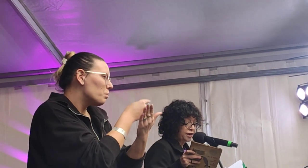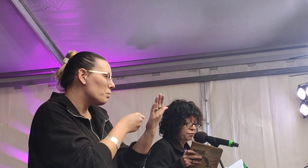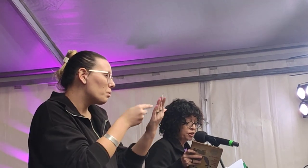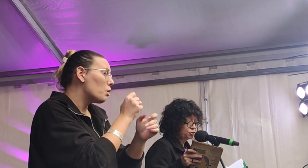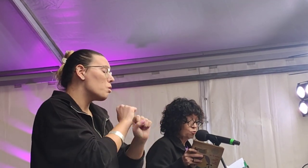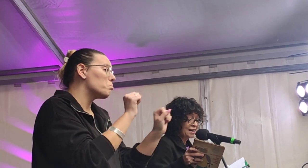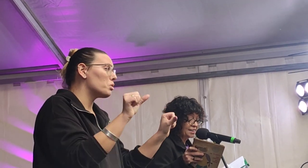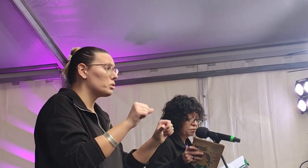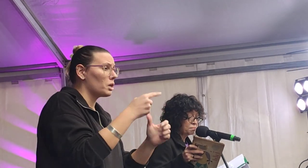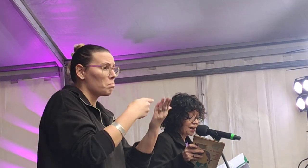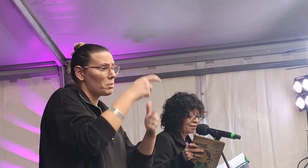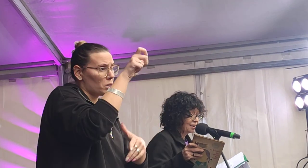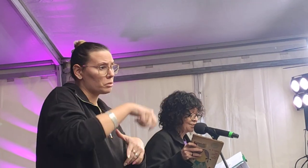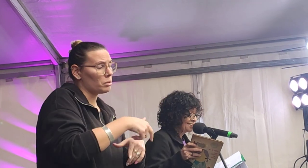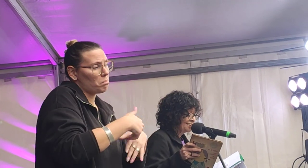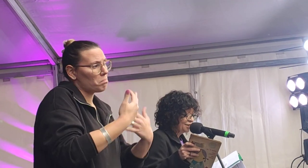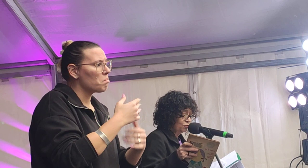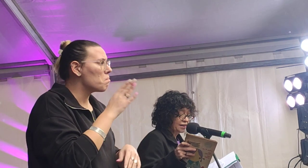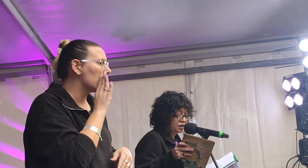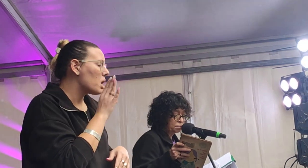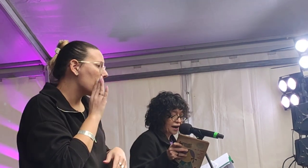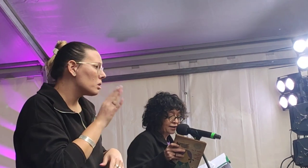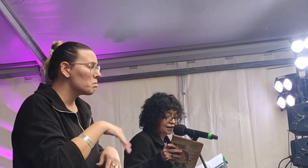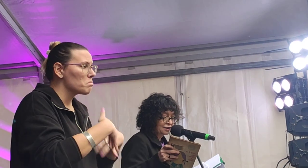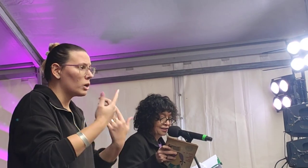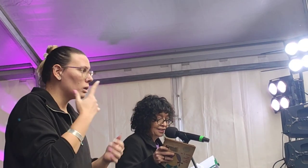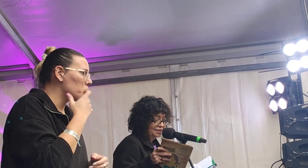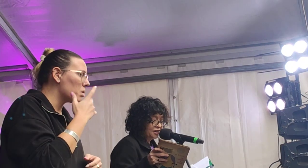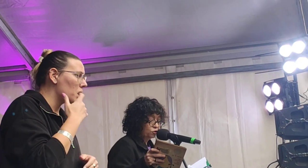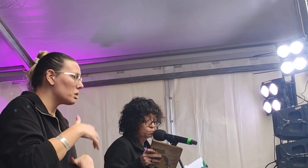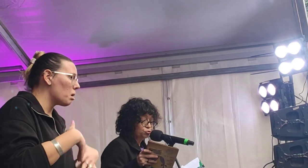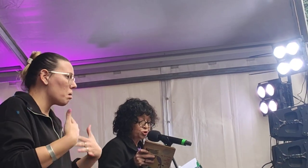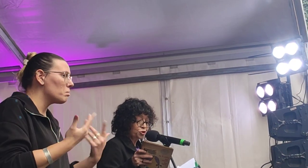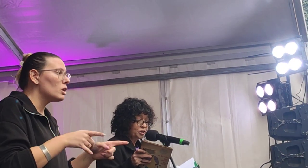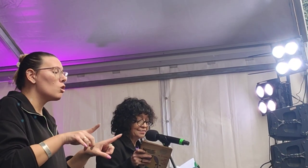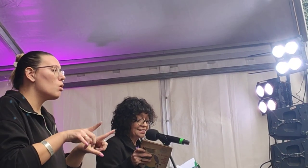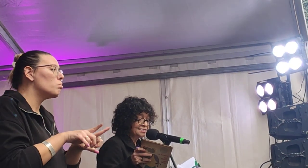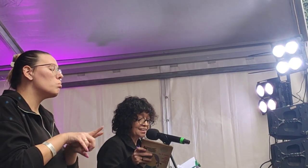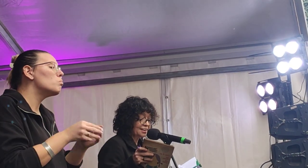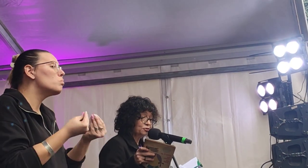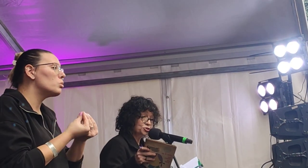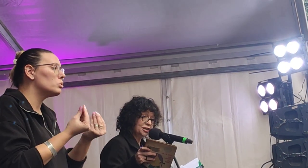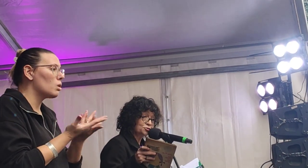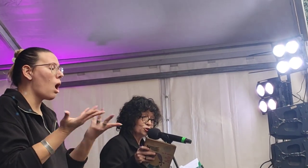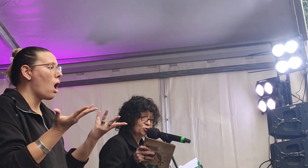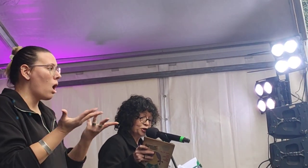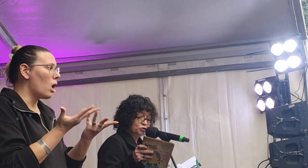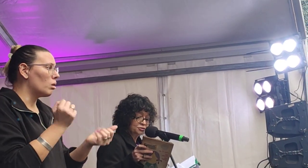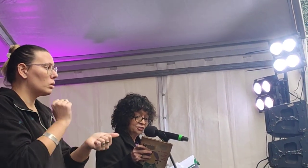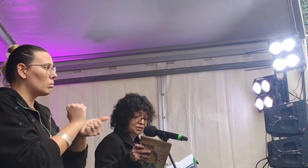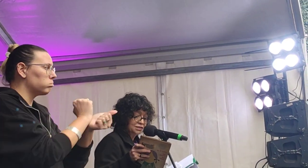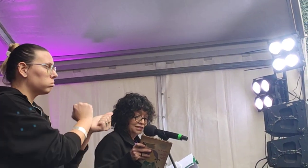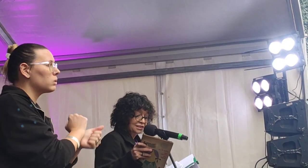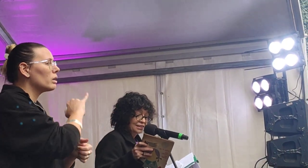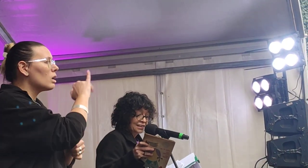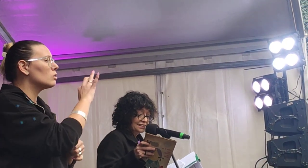los podría haber hecho cualquier madre, cualquier padre, de los muchos que hoy están encerrados en el